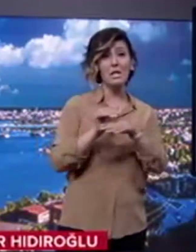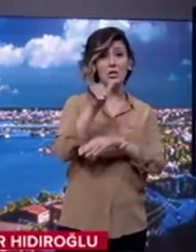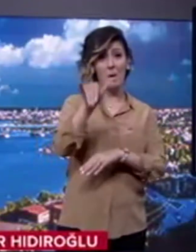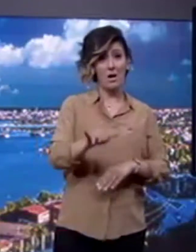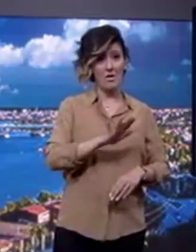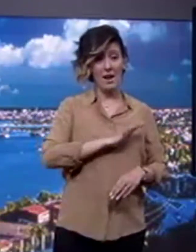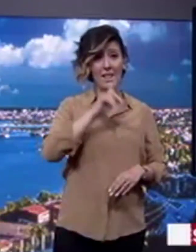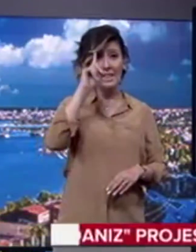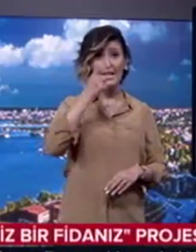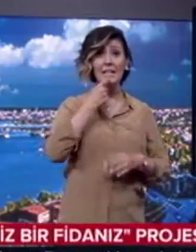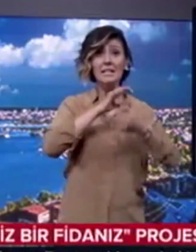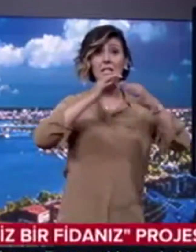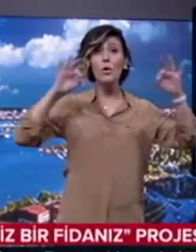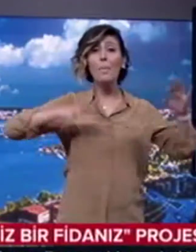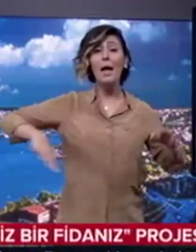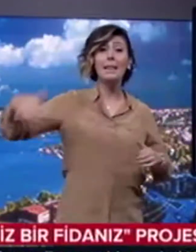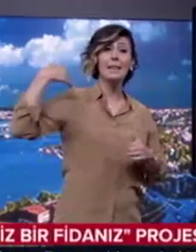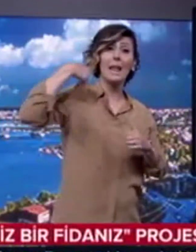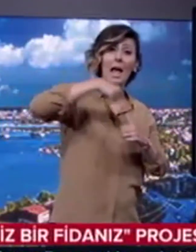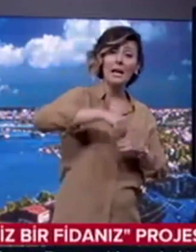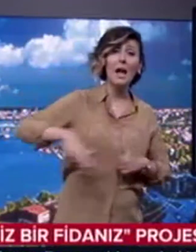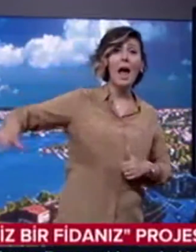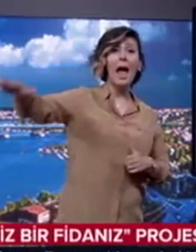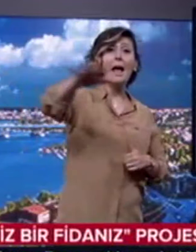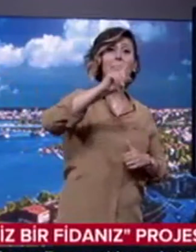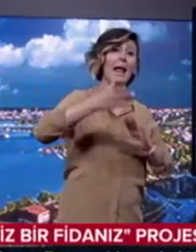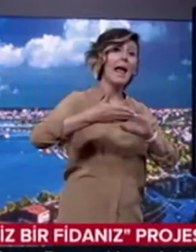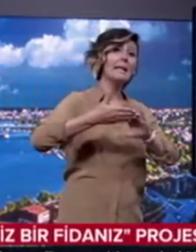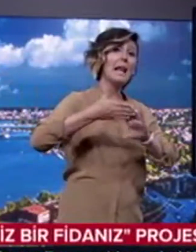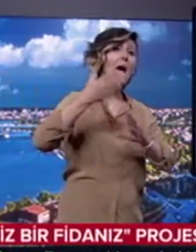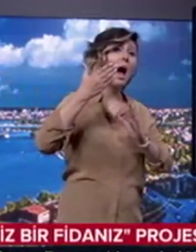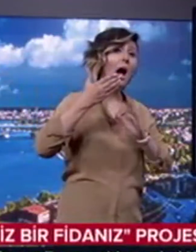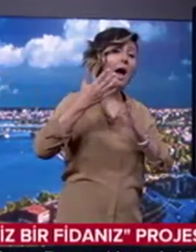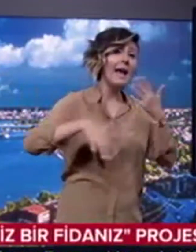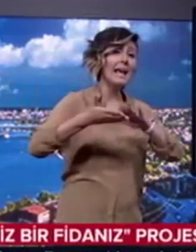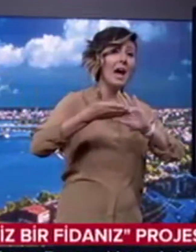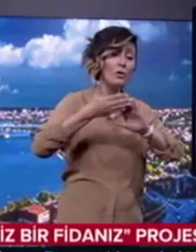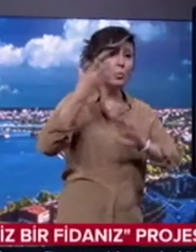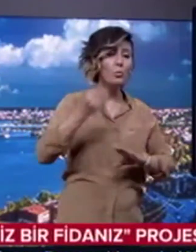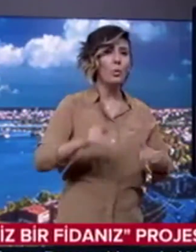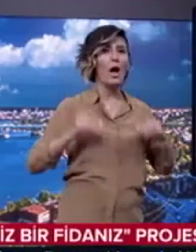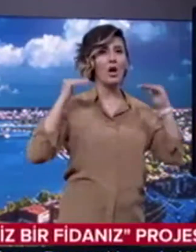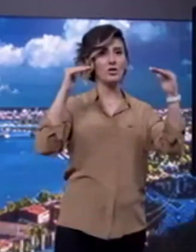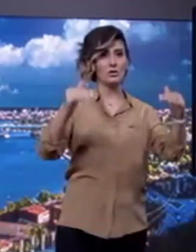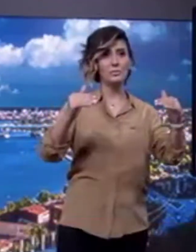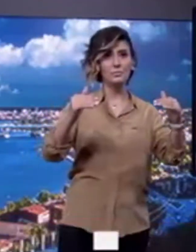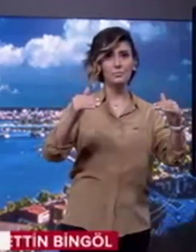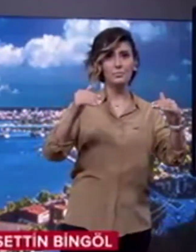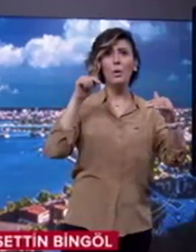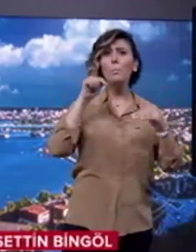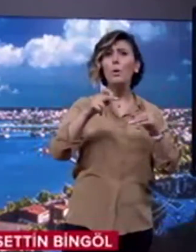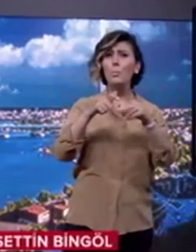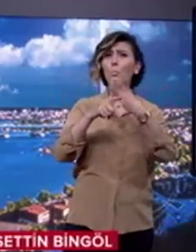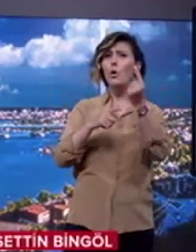Tek sloganımız, tekrarlıyorum. Herkesin bir engelli arkadaşı olursa bunu aşarız. Bu projeleri